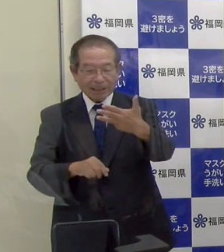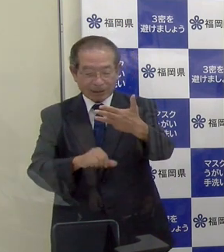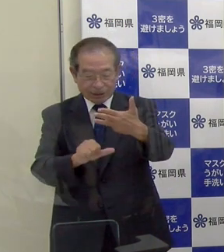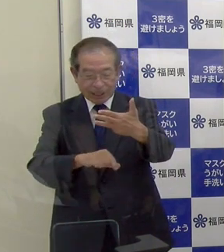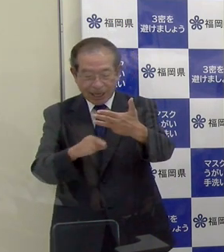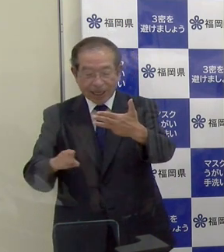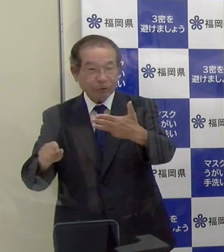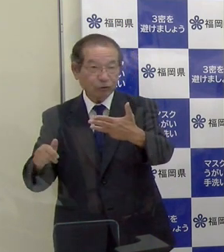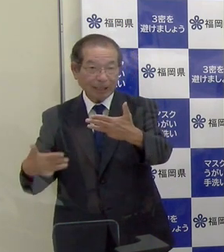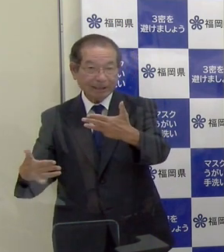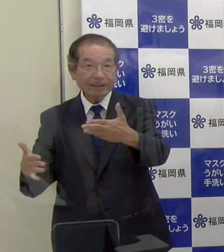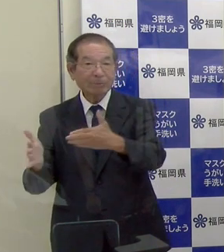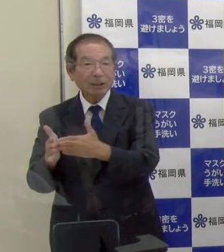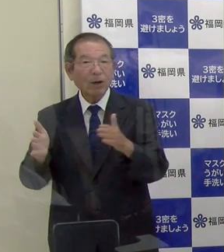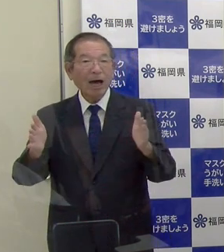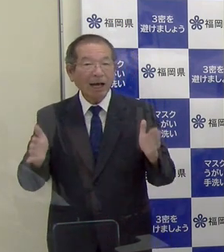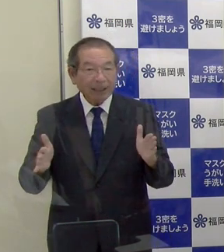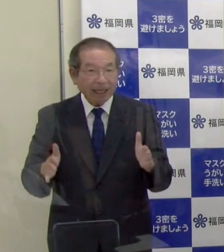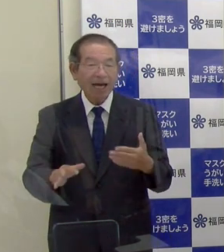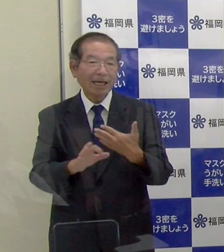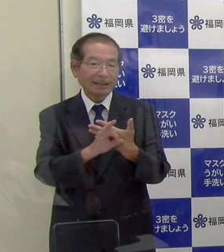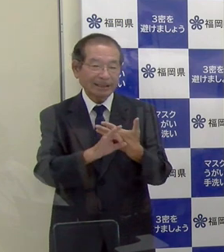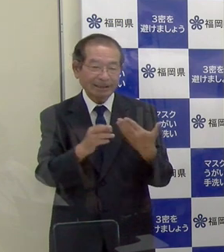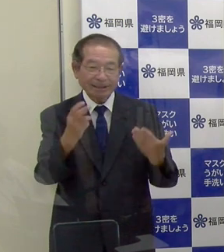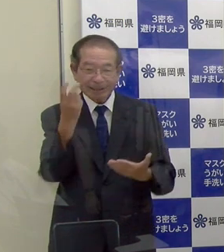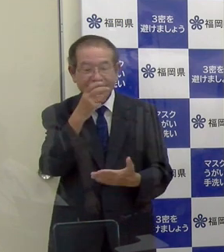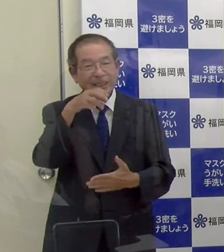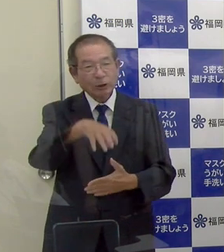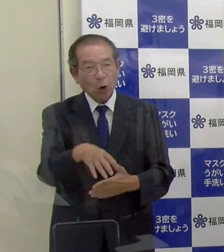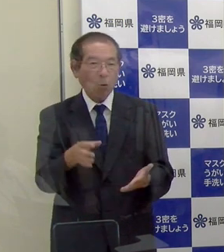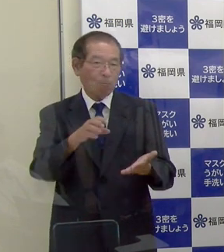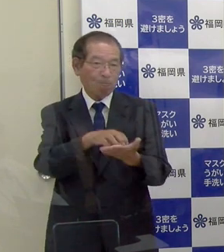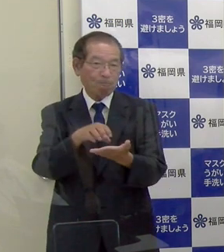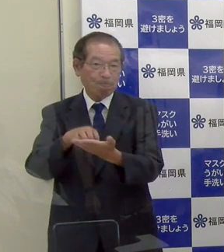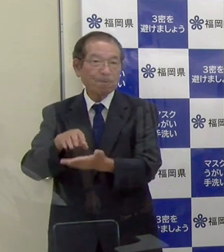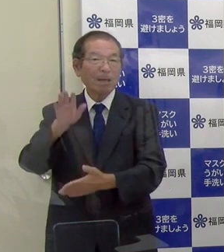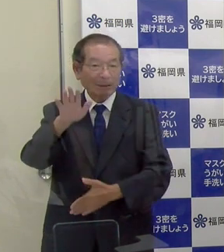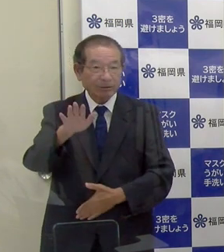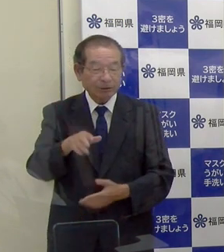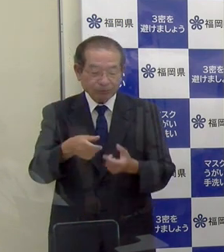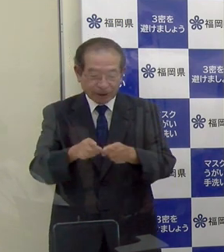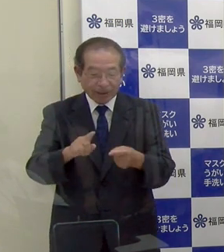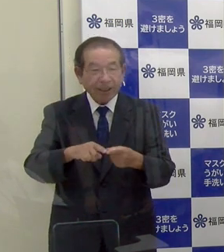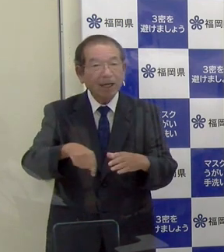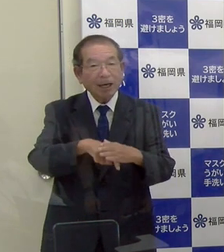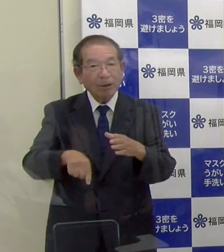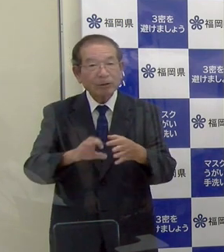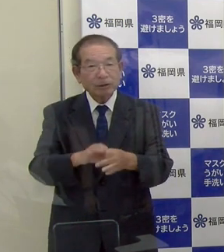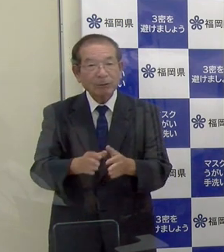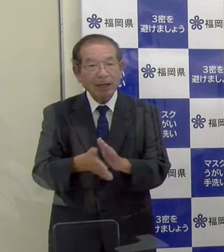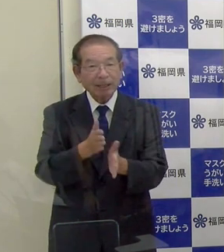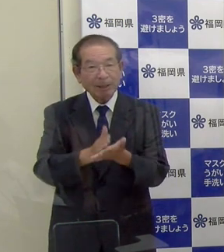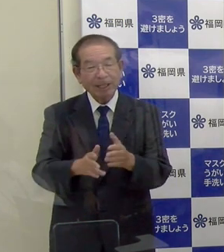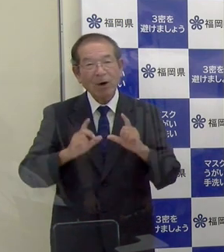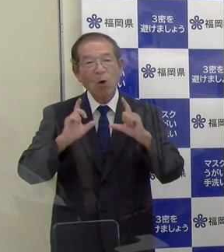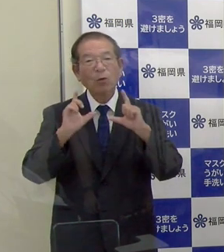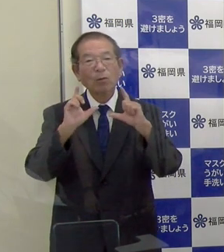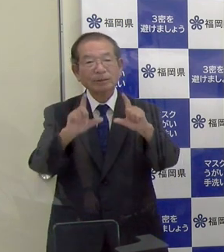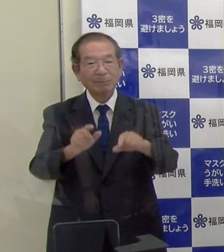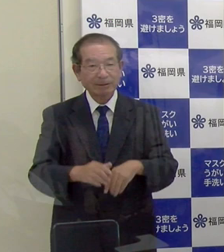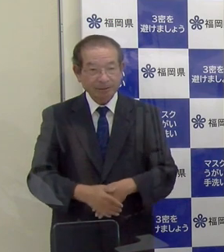から18日までの間臨時の検査所を設置致します詳細につきましては改めてお知らせいたし